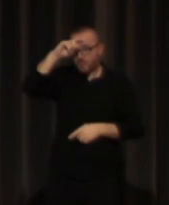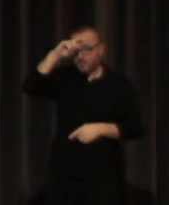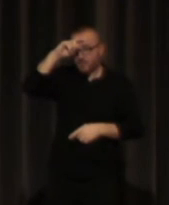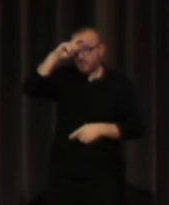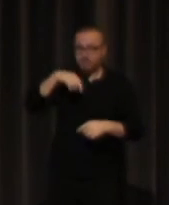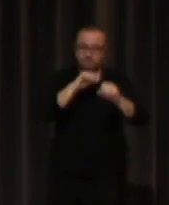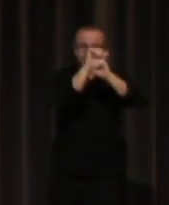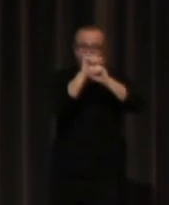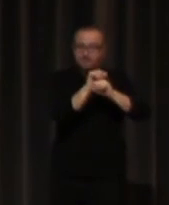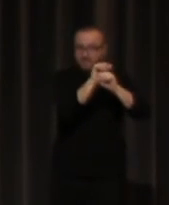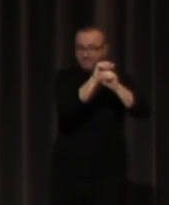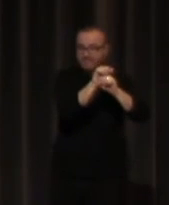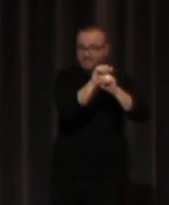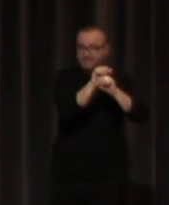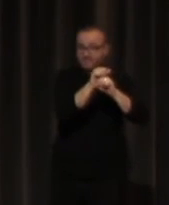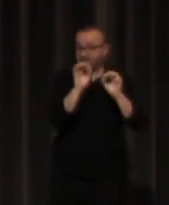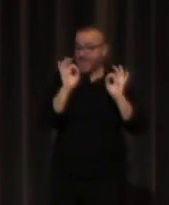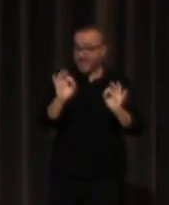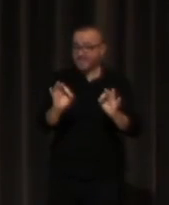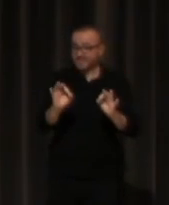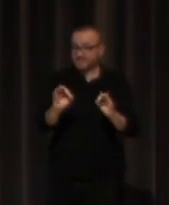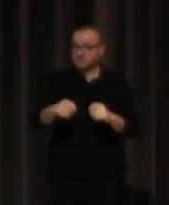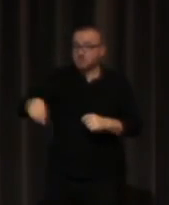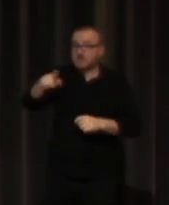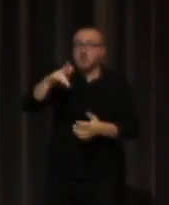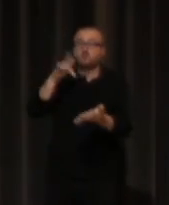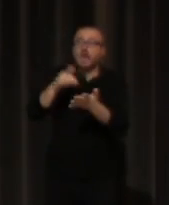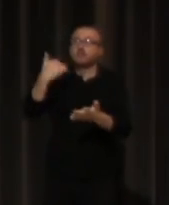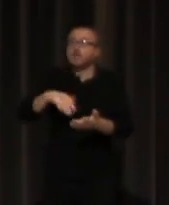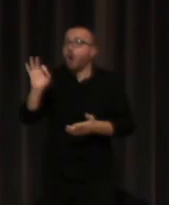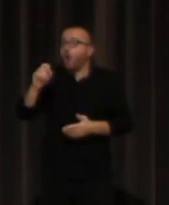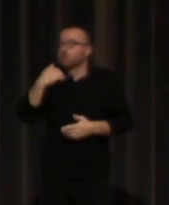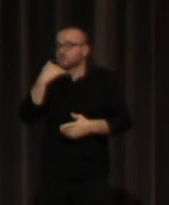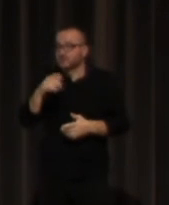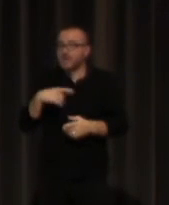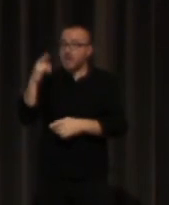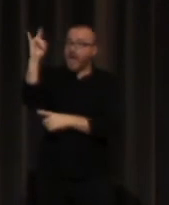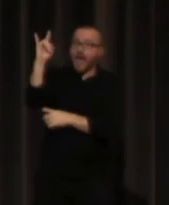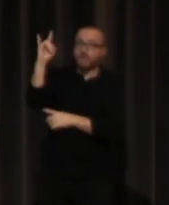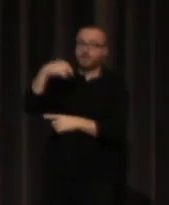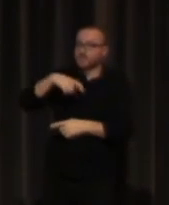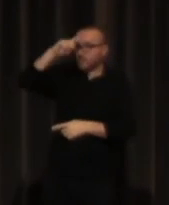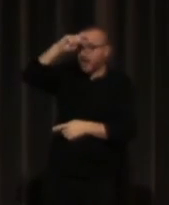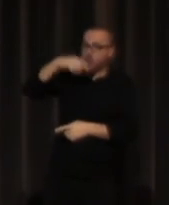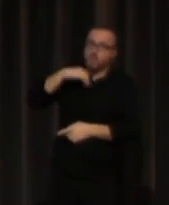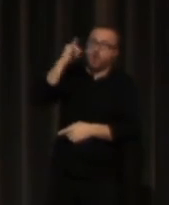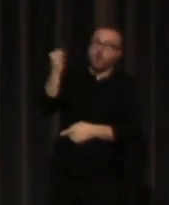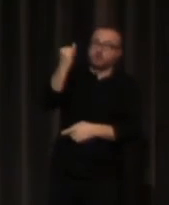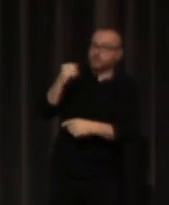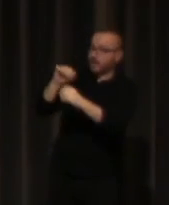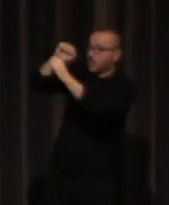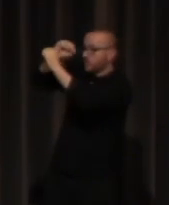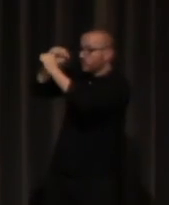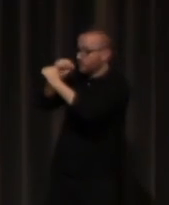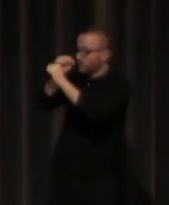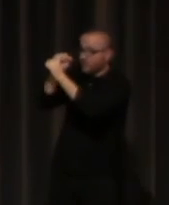arbre. Pensem-ho, imaginem-ho, no sé si ho heu fet mai, jo crec que no, però mira, veure'ls, he vist molts, aquestes